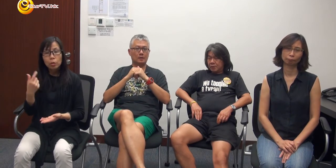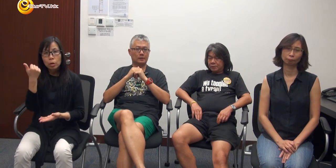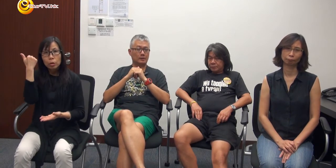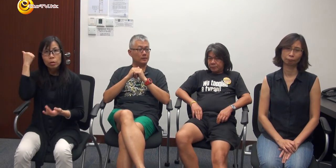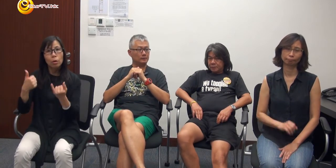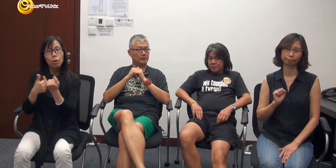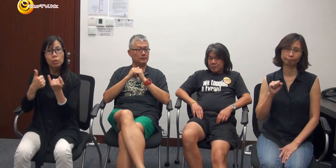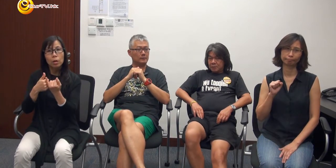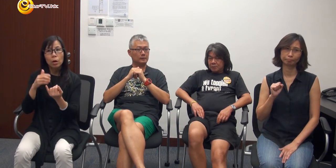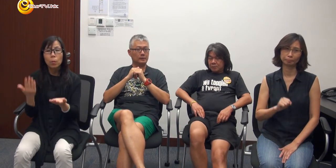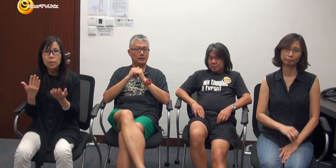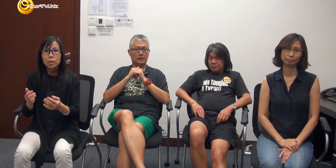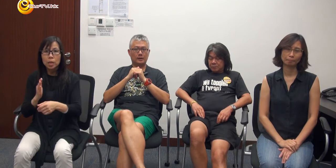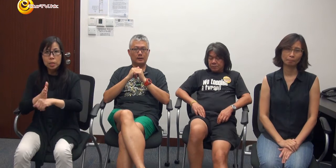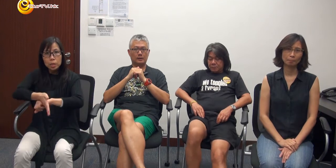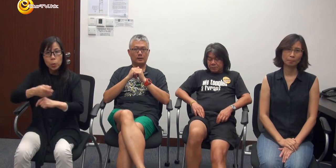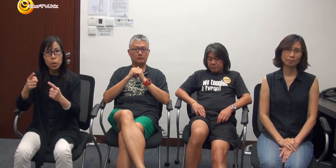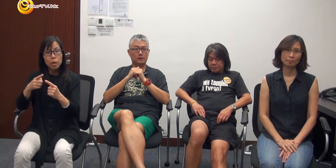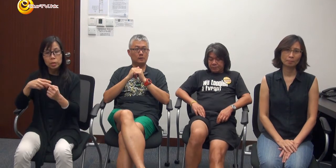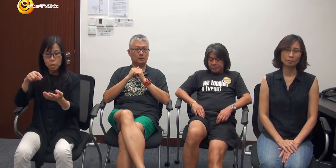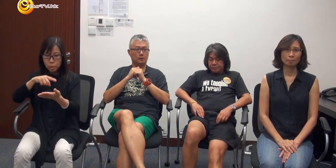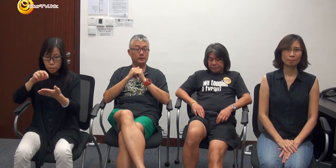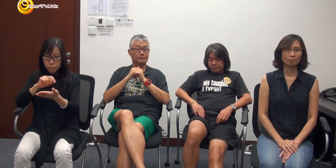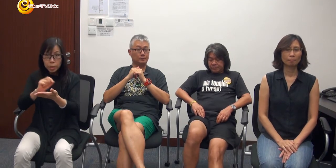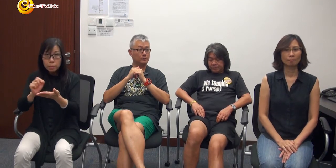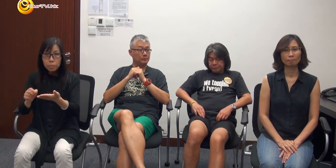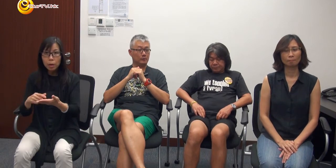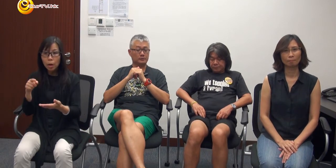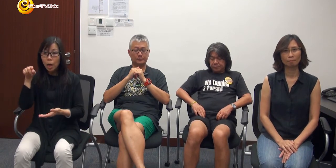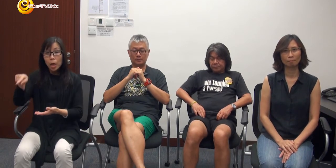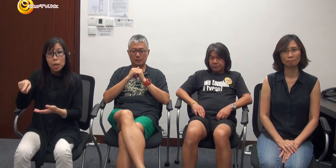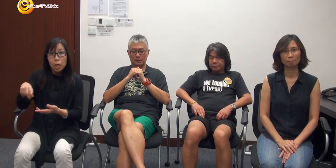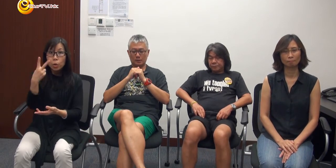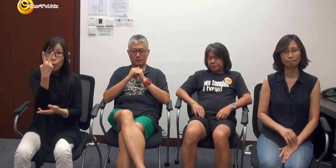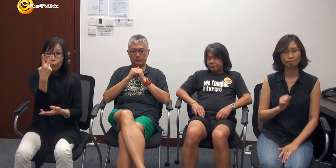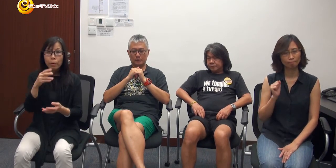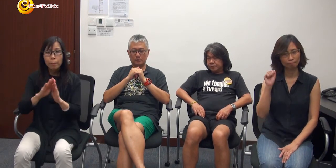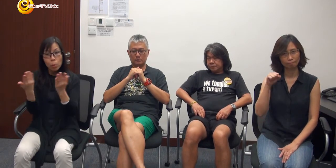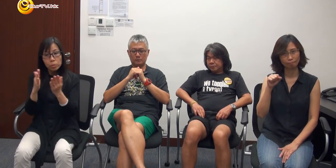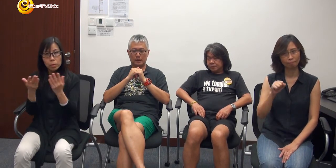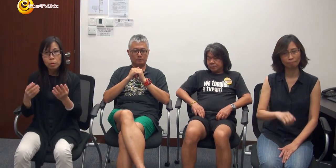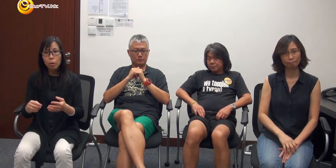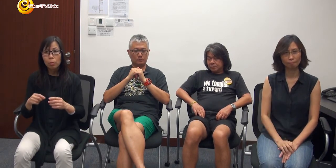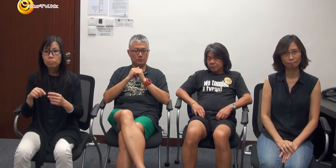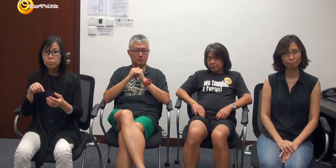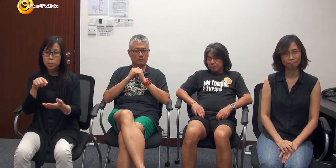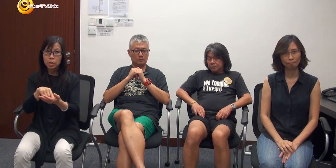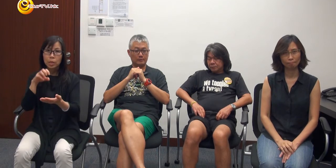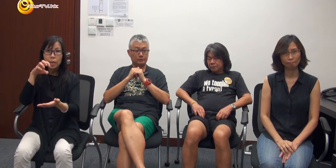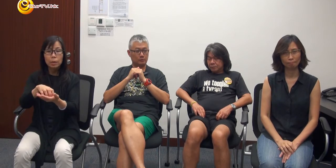或者社會人士嘅簽名咧。是在這兩份報紙裏面刊登、嗯、當然如果我站回出來去